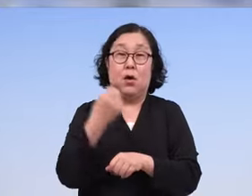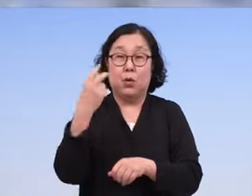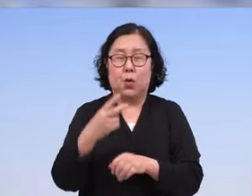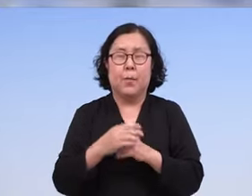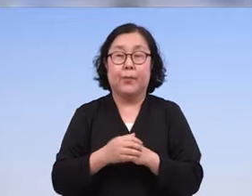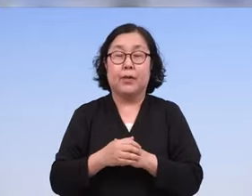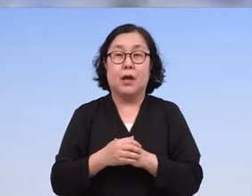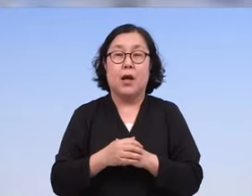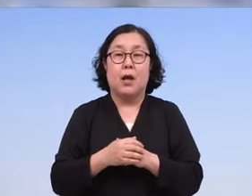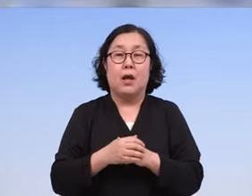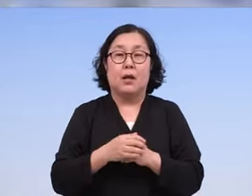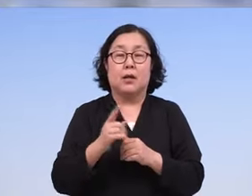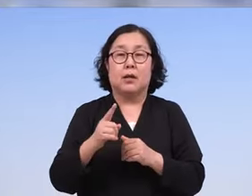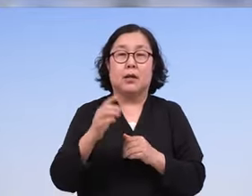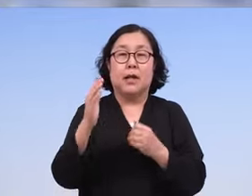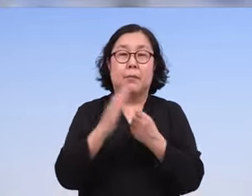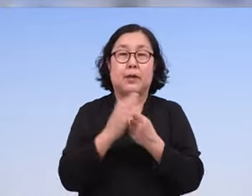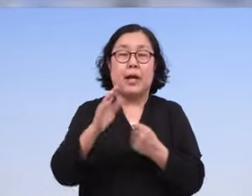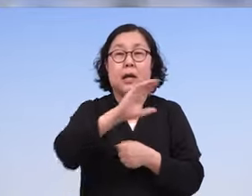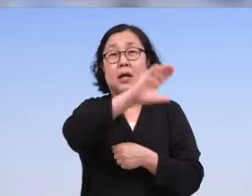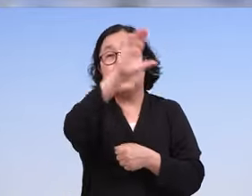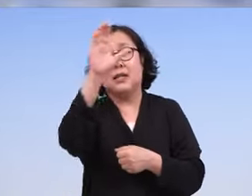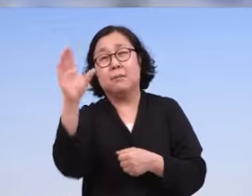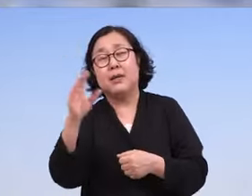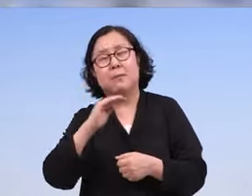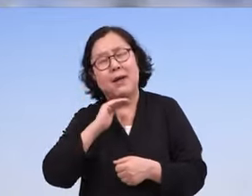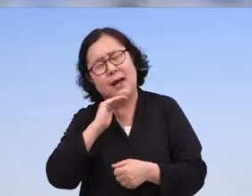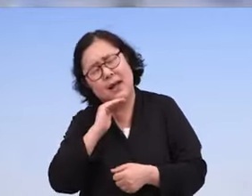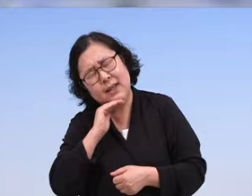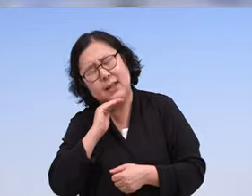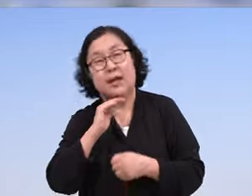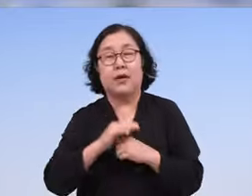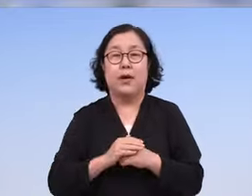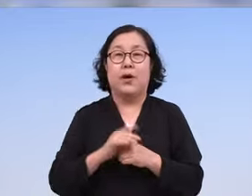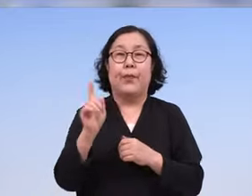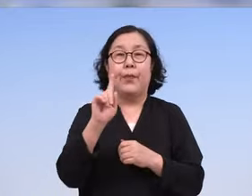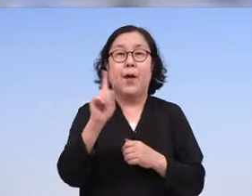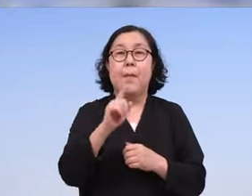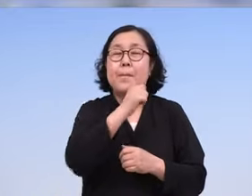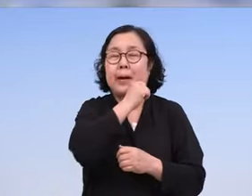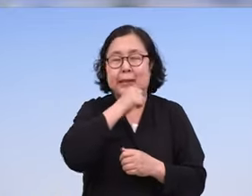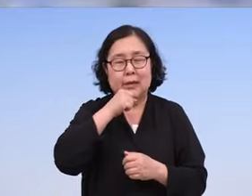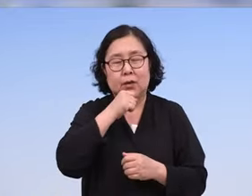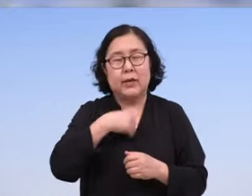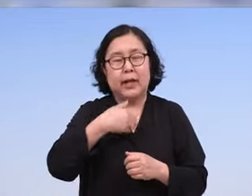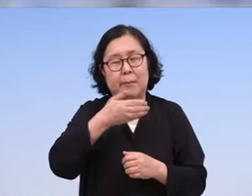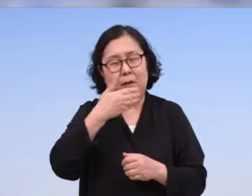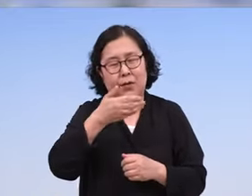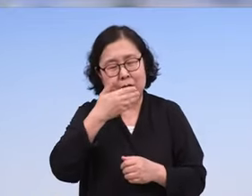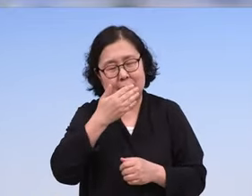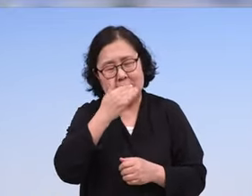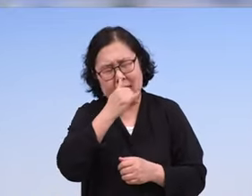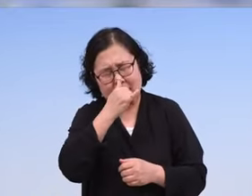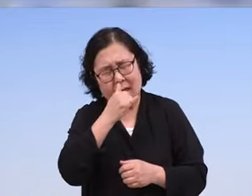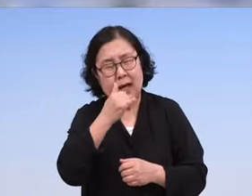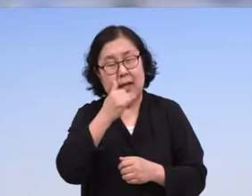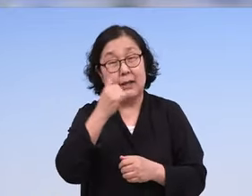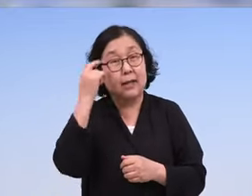방학 지나면서부터 크리스마스가 기다려지는 거예요. 이 크리스마스 때 또 어떤 또 맛있는 걸 내가 먹을 수